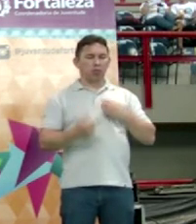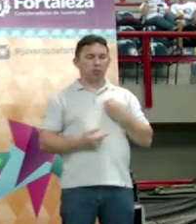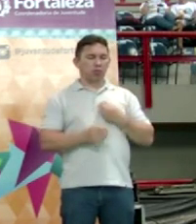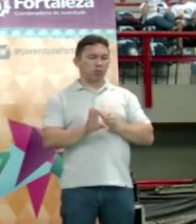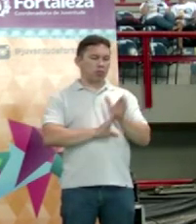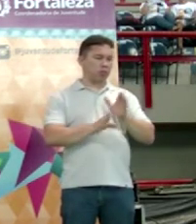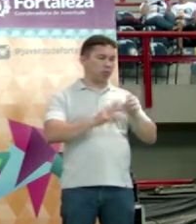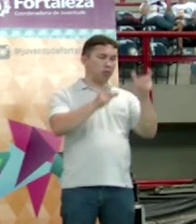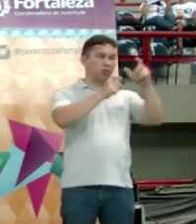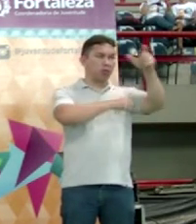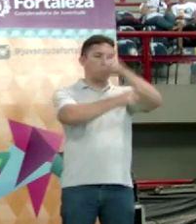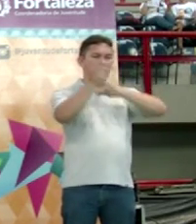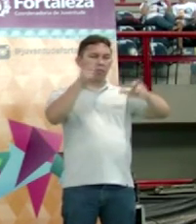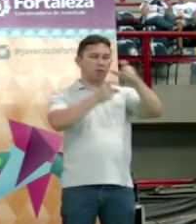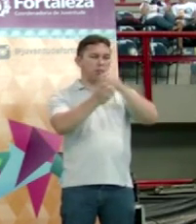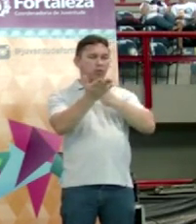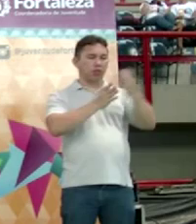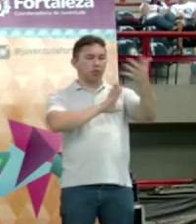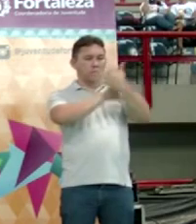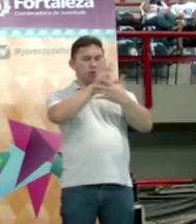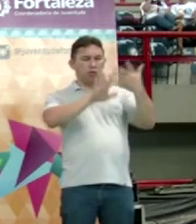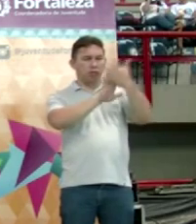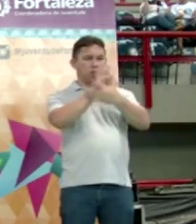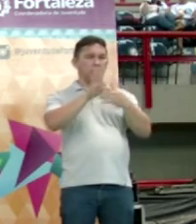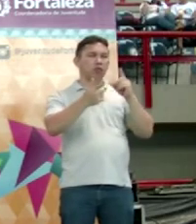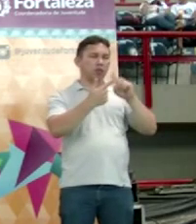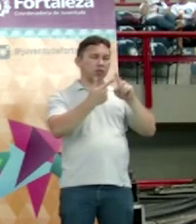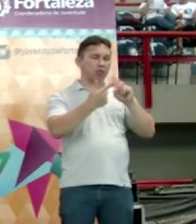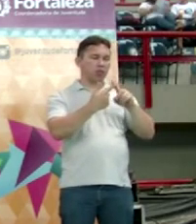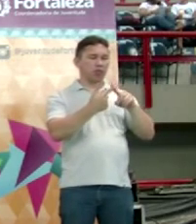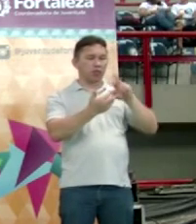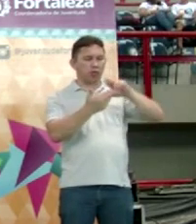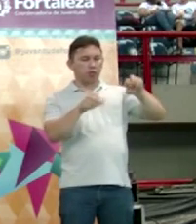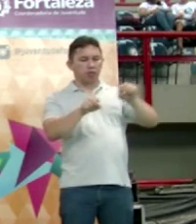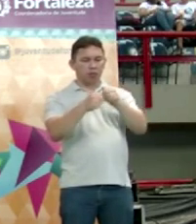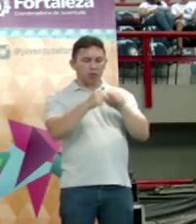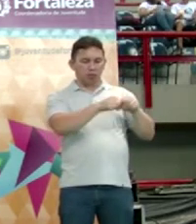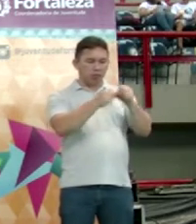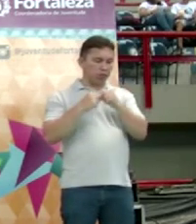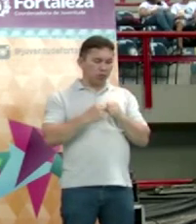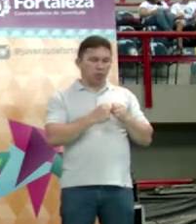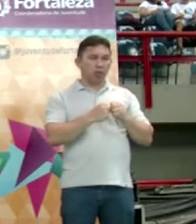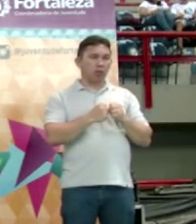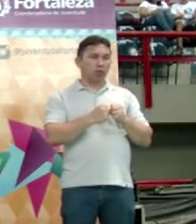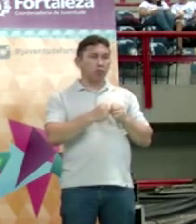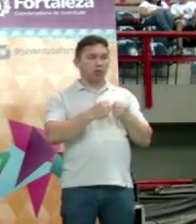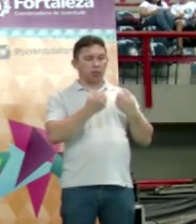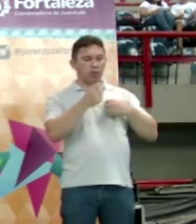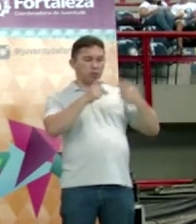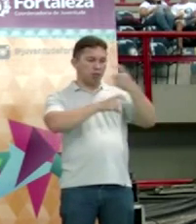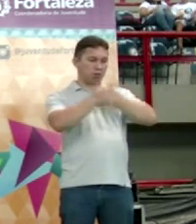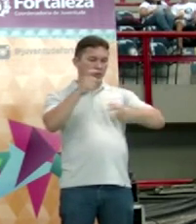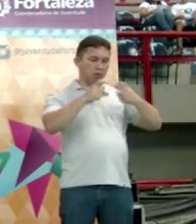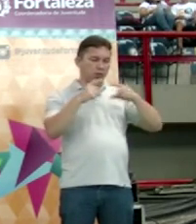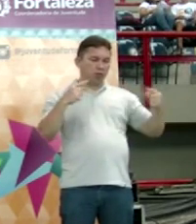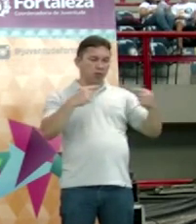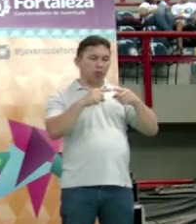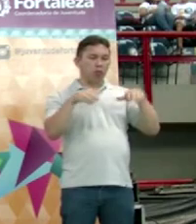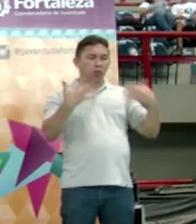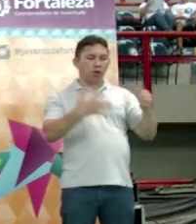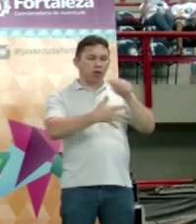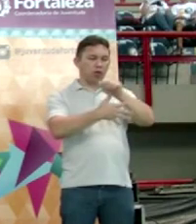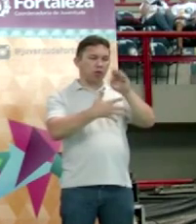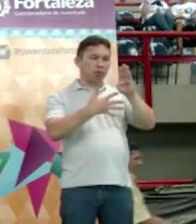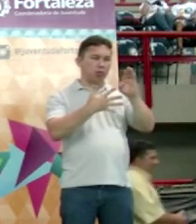as estruturas. A partir do texto e dos produtos de degradação apresentados, a estrutura química que representa o glifosato